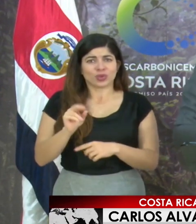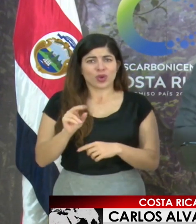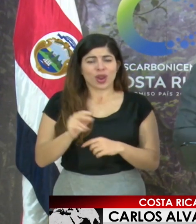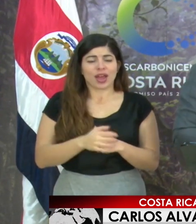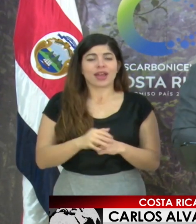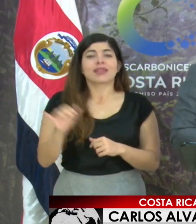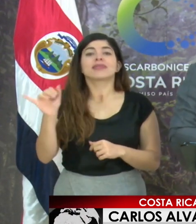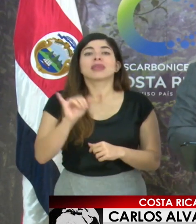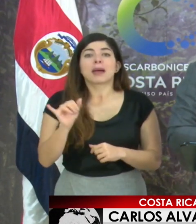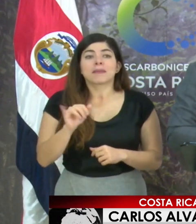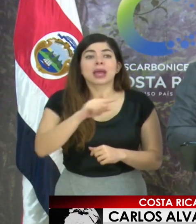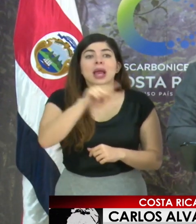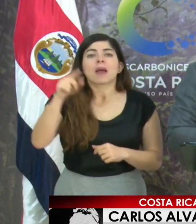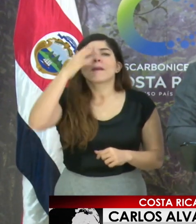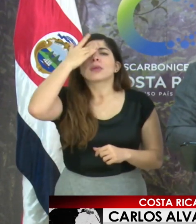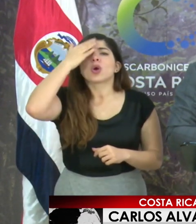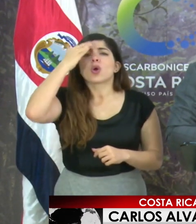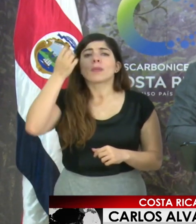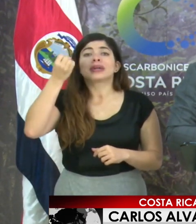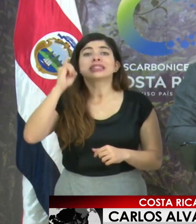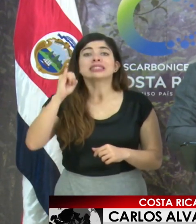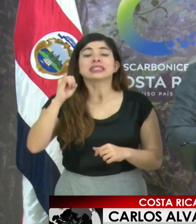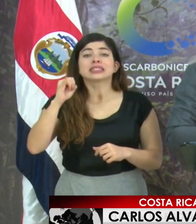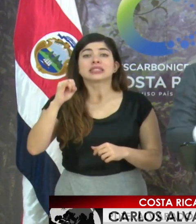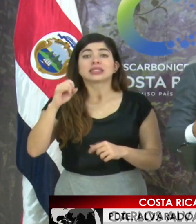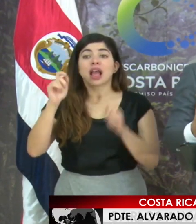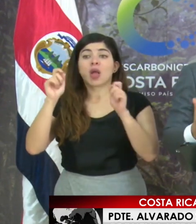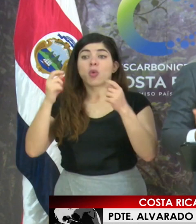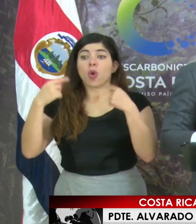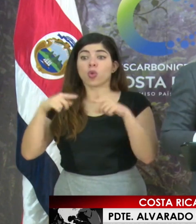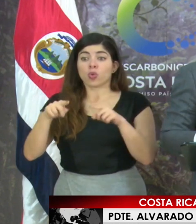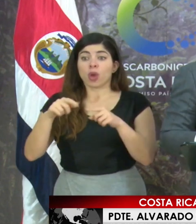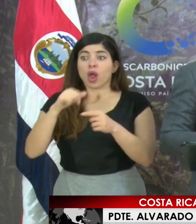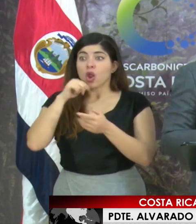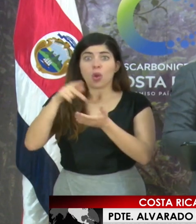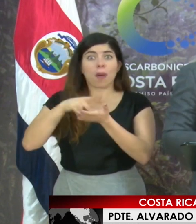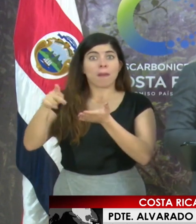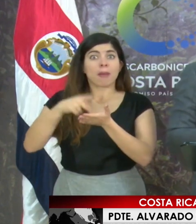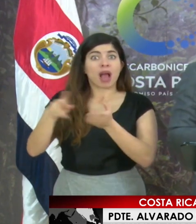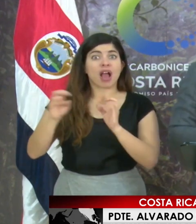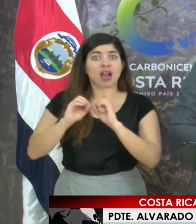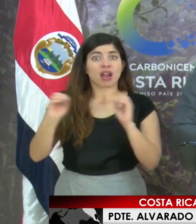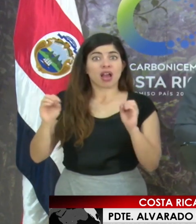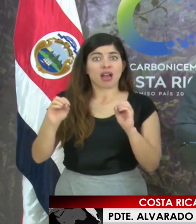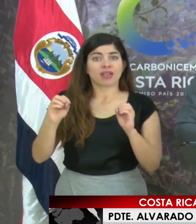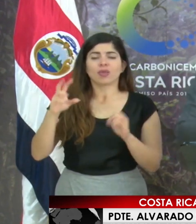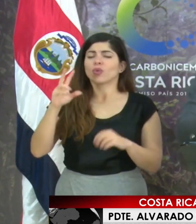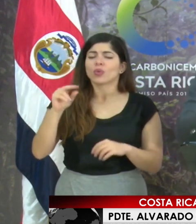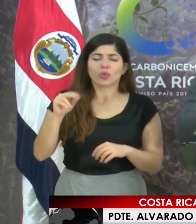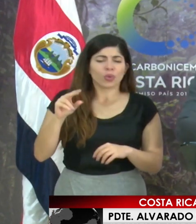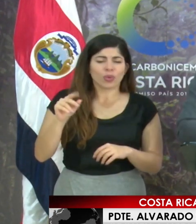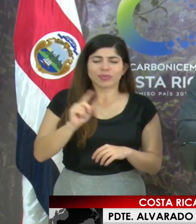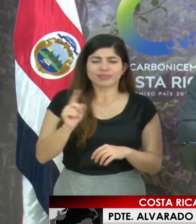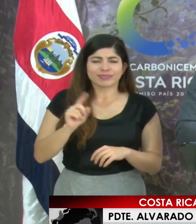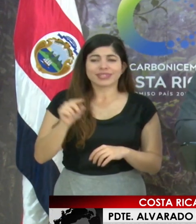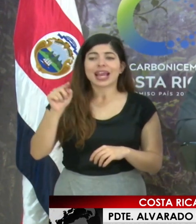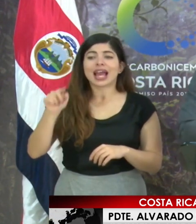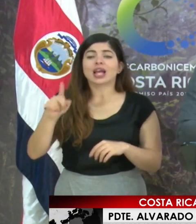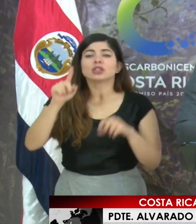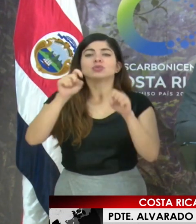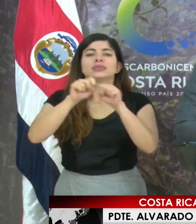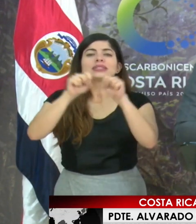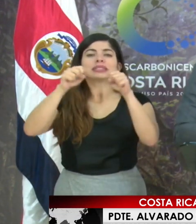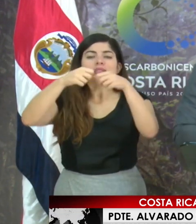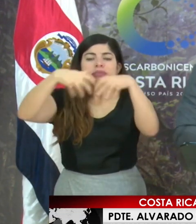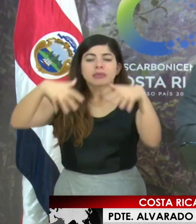También había la preocupación sobre si en esto de educación dual no se les pagaba. Decían que sí. No, esto es un esquema en